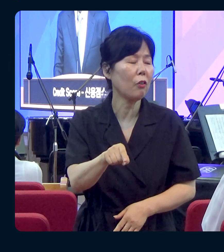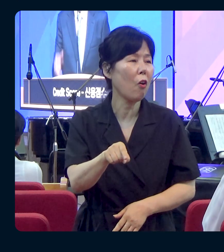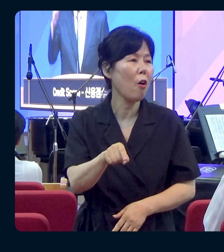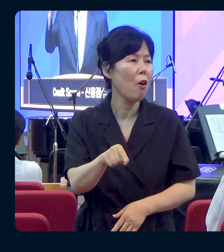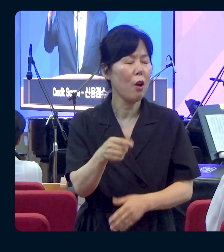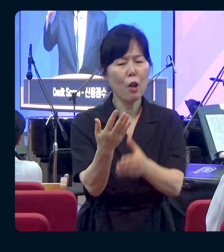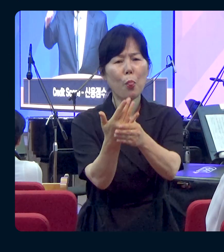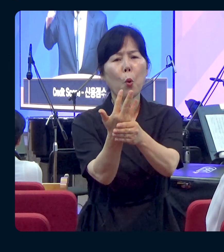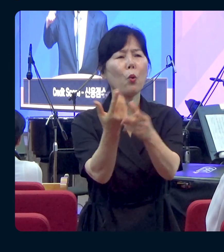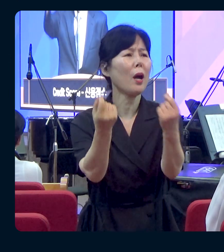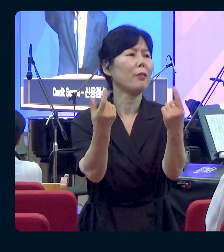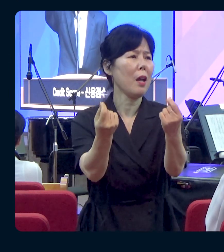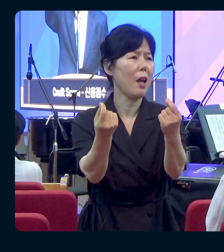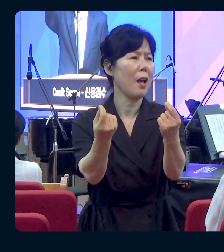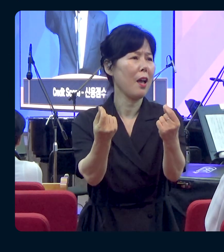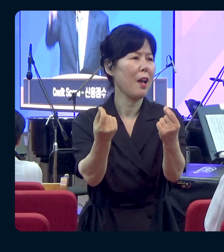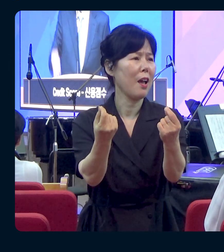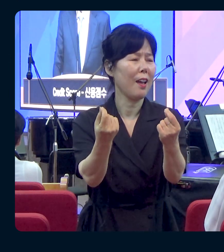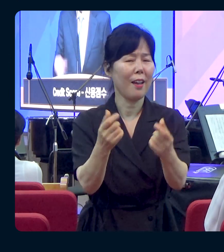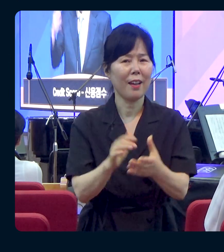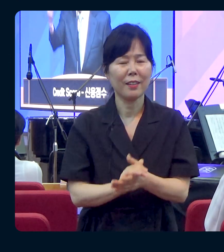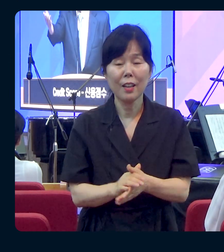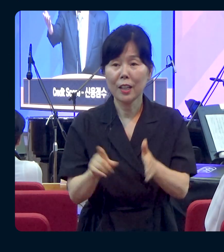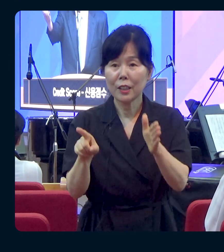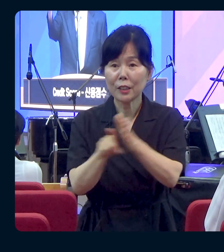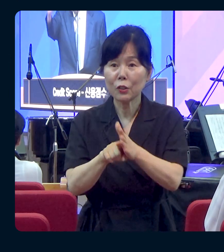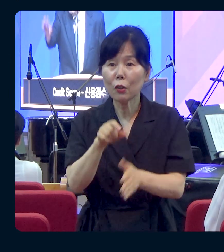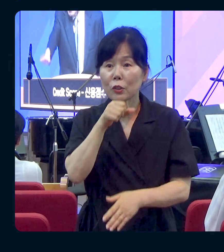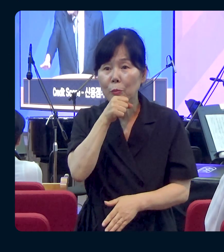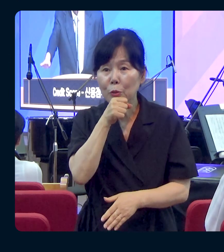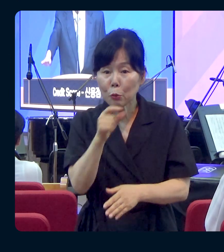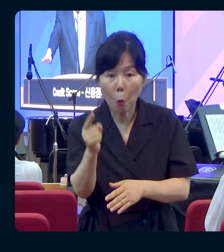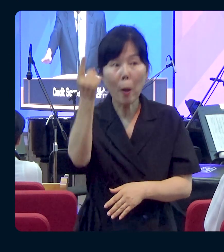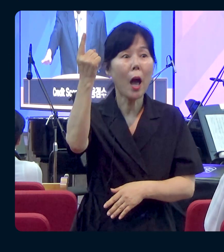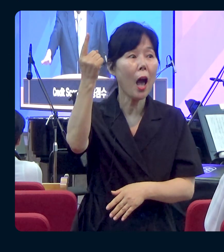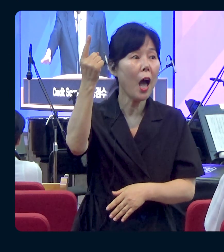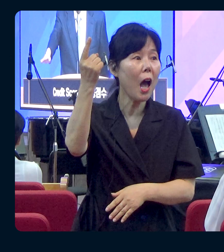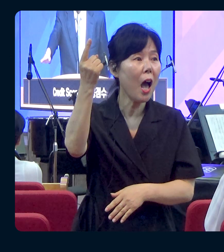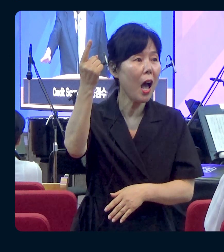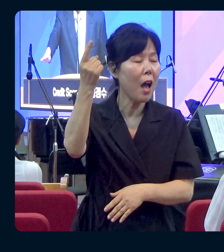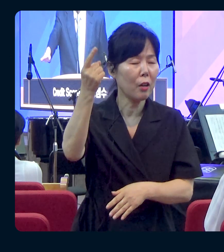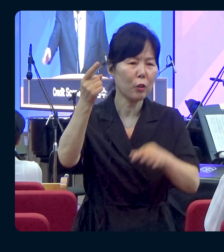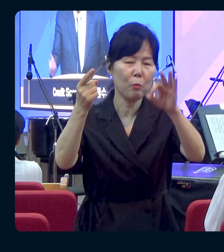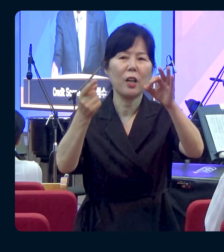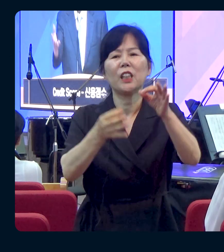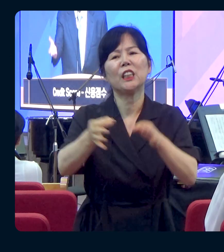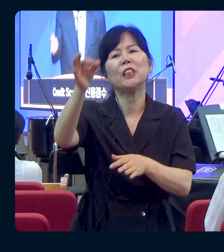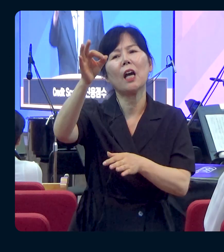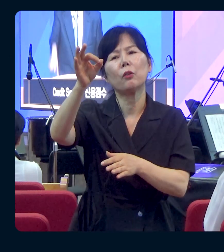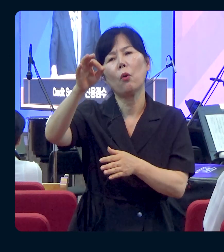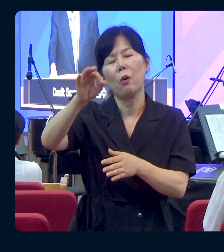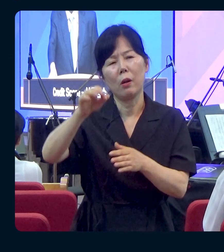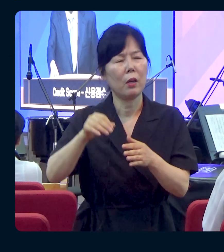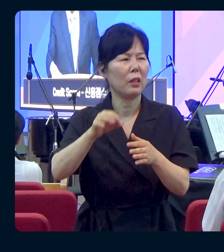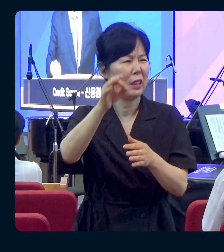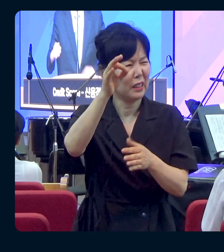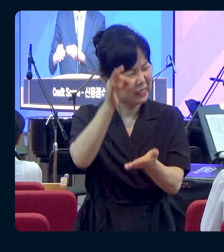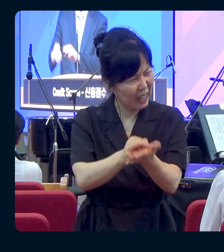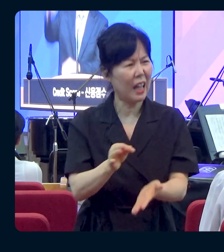크레딧 스코어는 현찰이다라고 말할 만큼 이 스코어가 높으면요, 이자가 굉장히 낮아요.